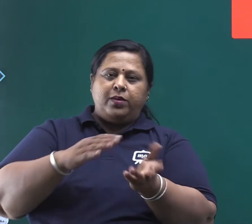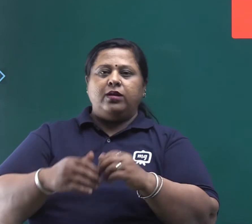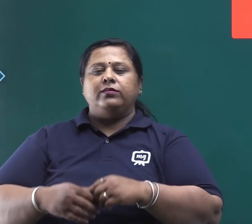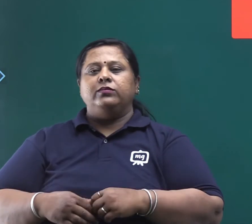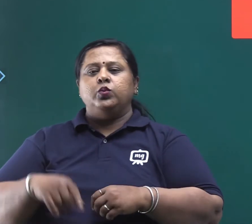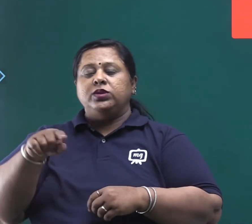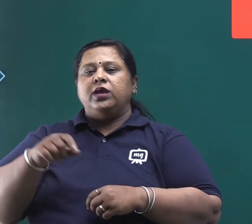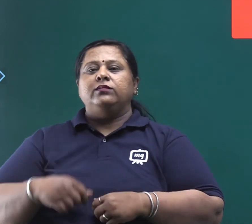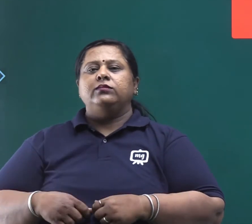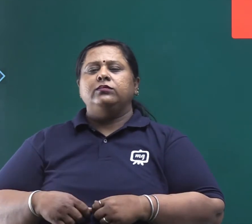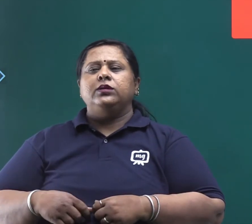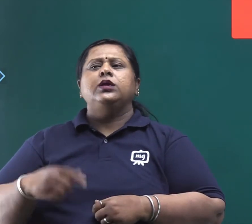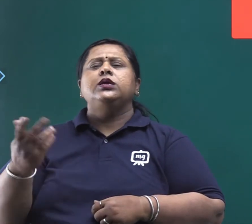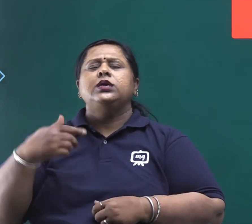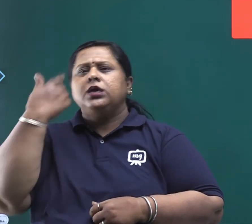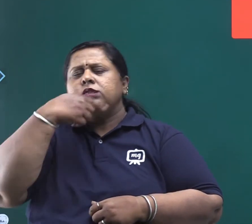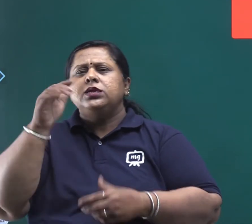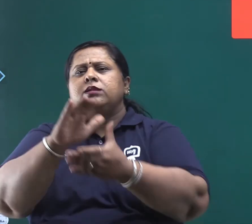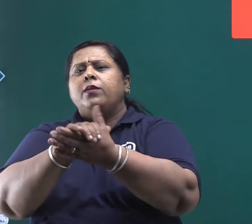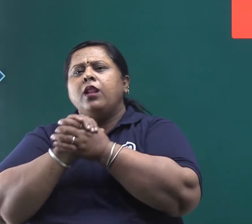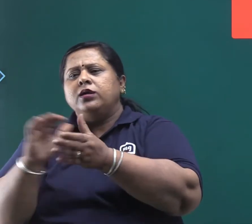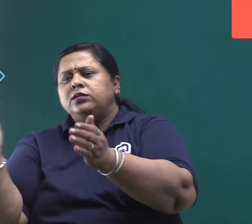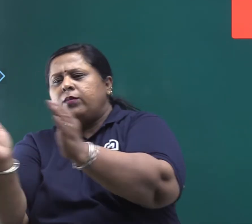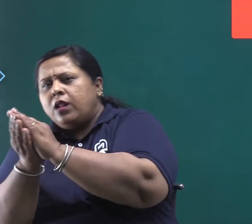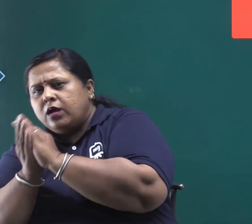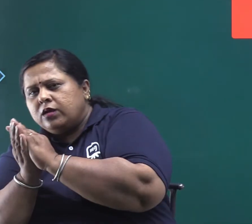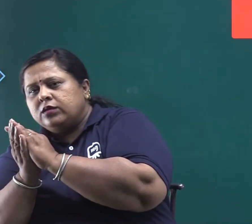उसे किसने संभाला?